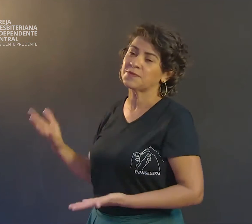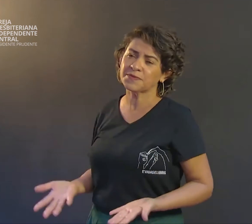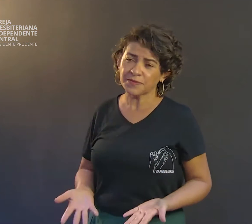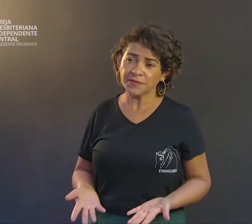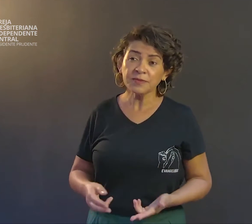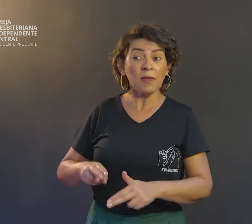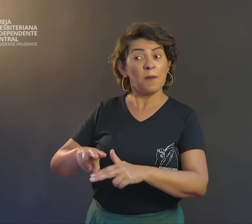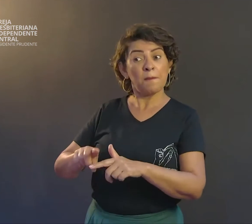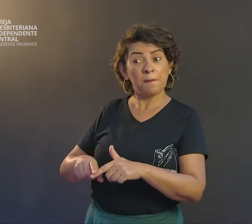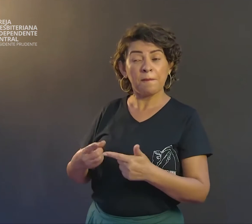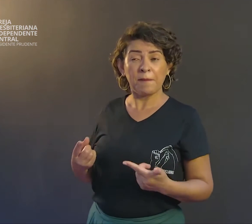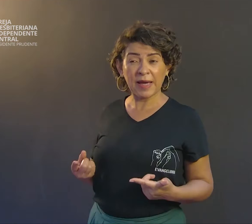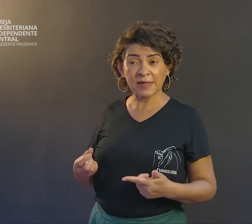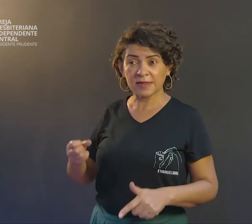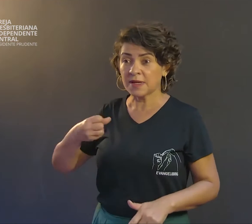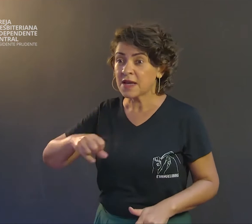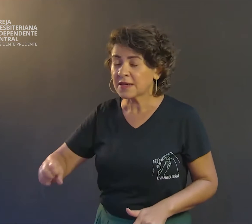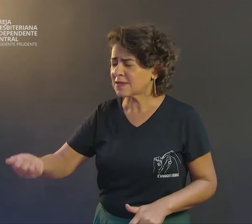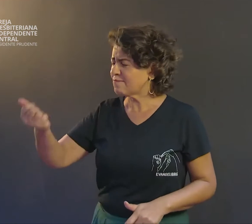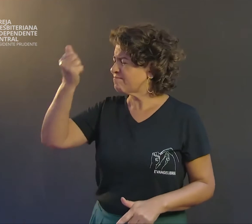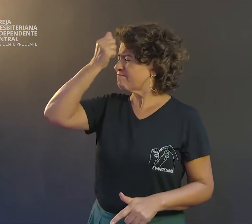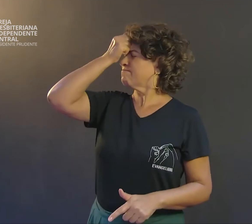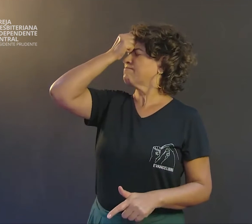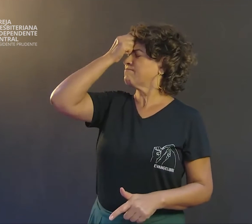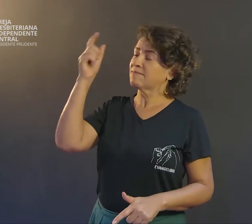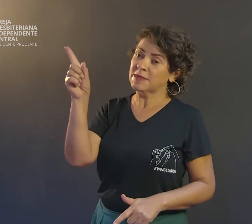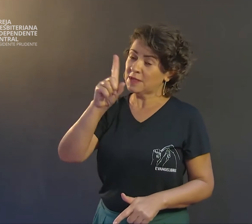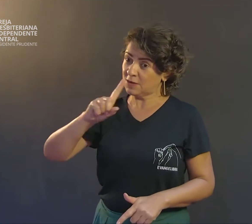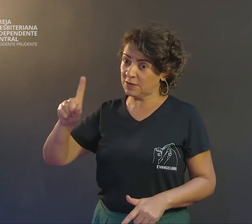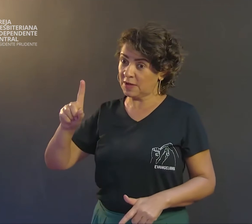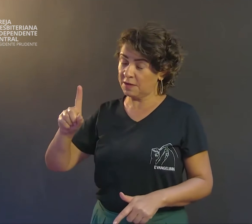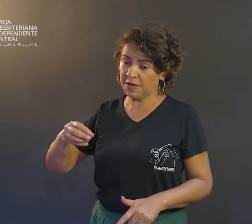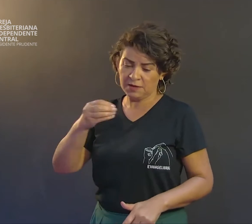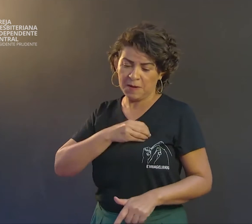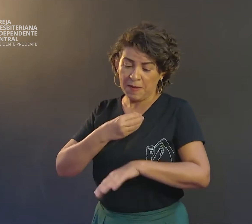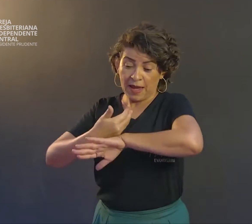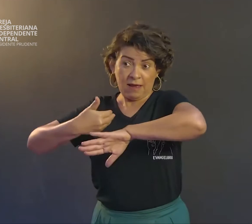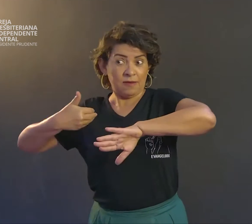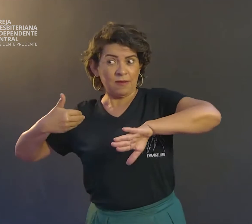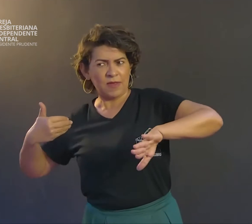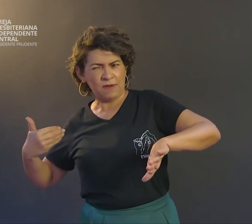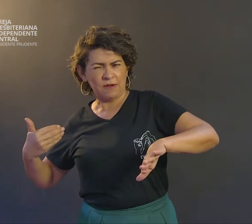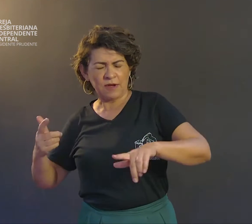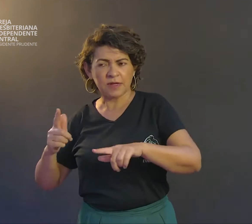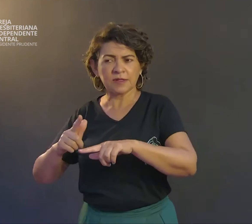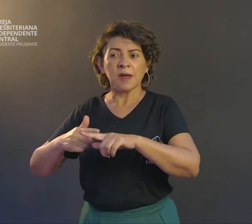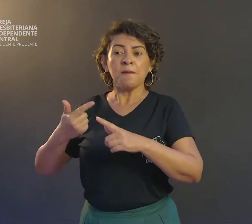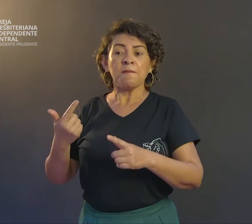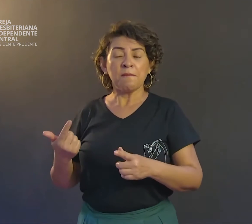Porém, se ele não se arrepende, nem se afasta do pecado, mas faz o oposto,